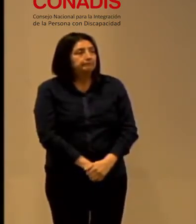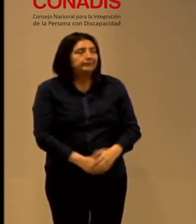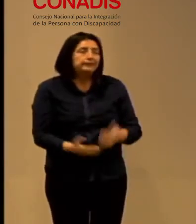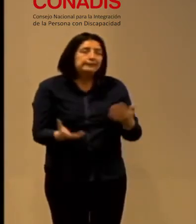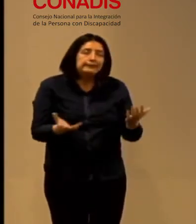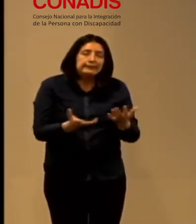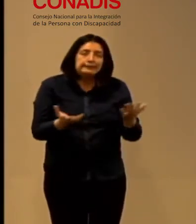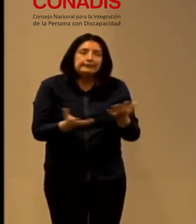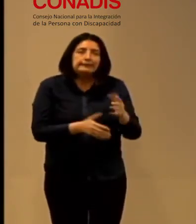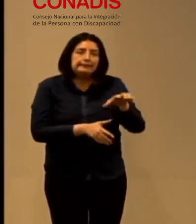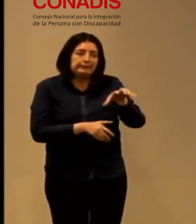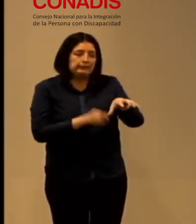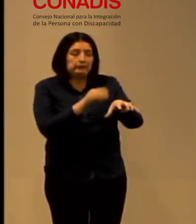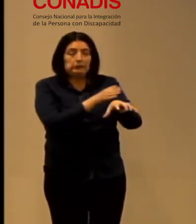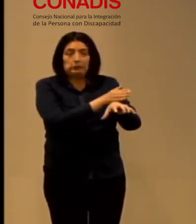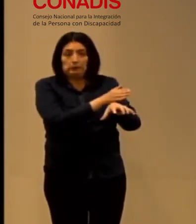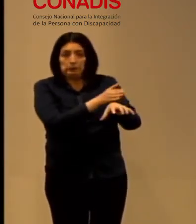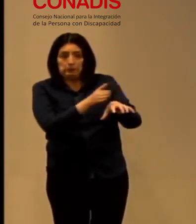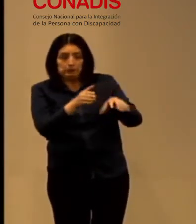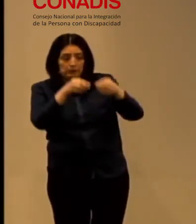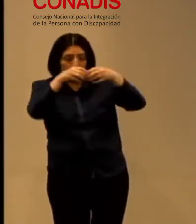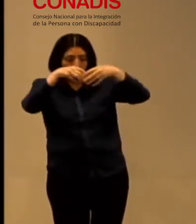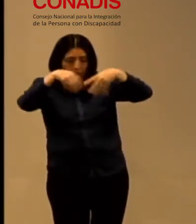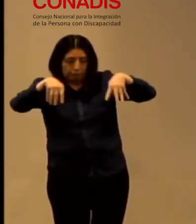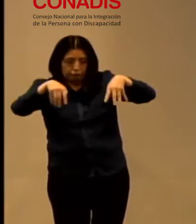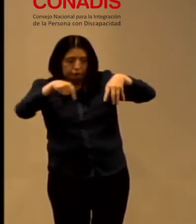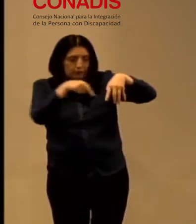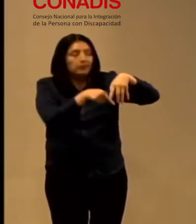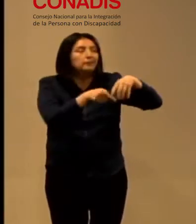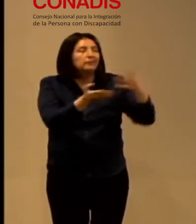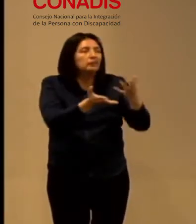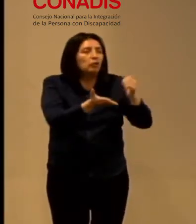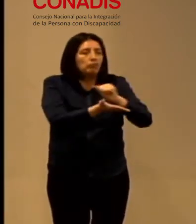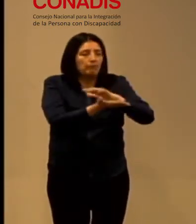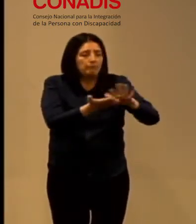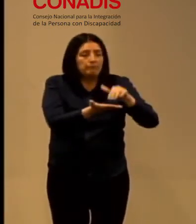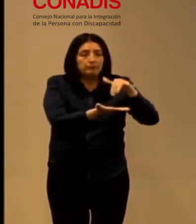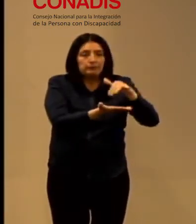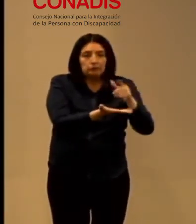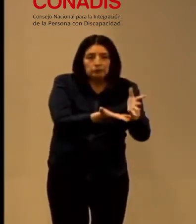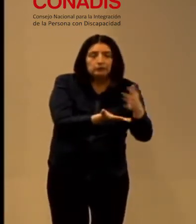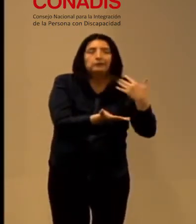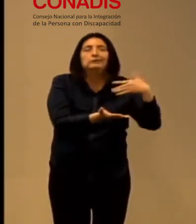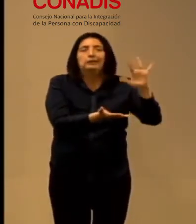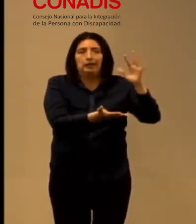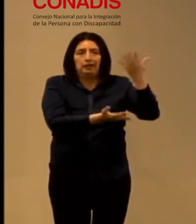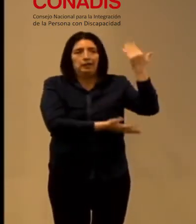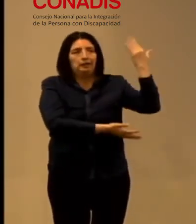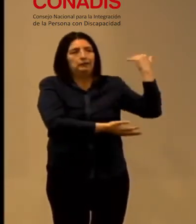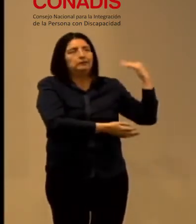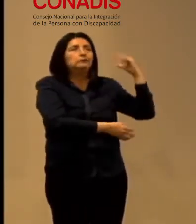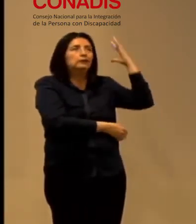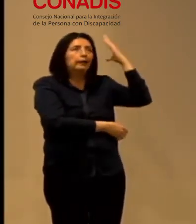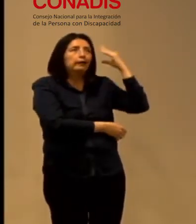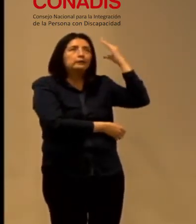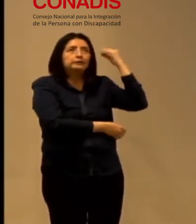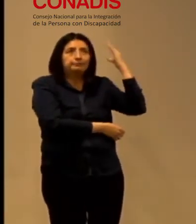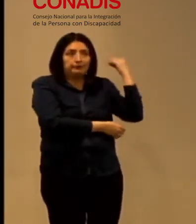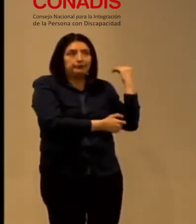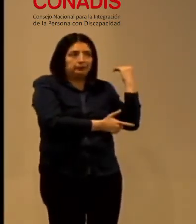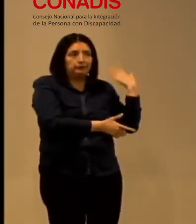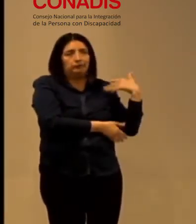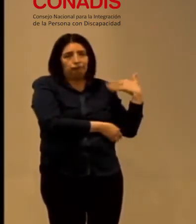la parte del programa que se dedica al diseño de becas, hemos tenido ya algunas experiencias en los